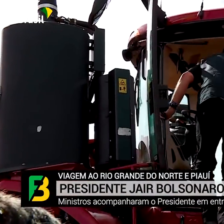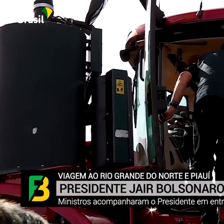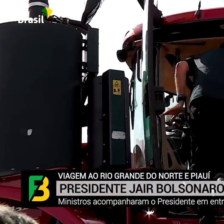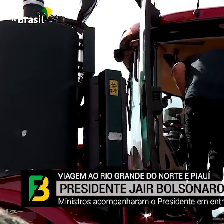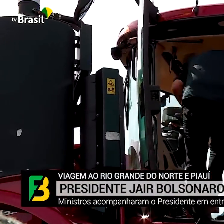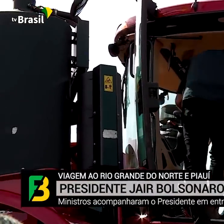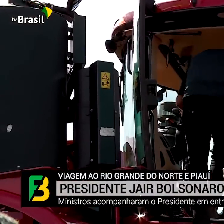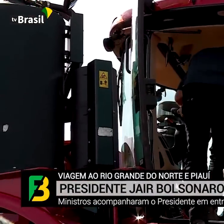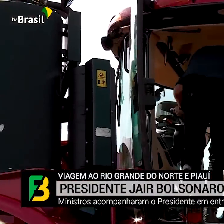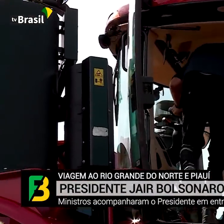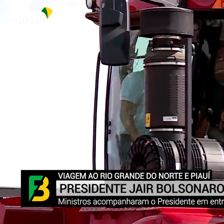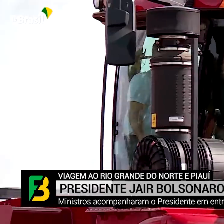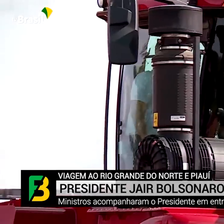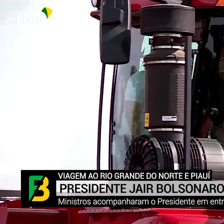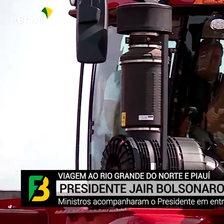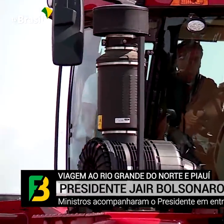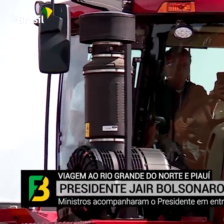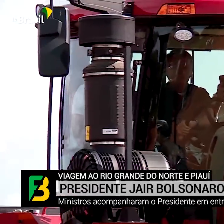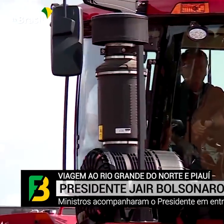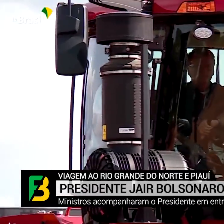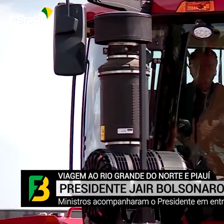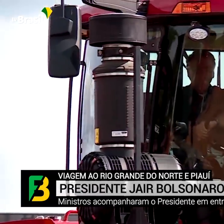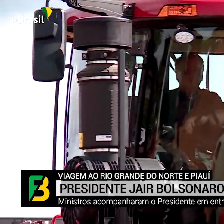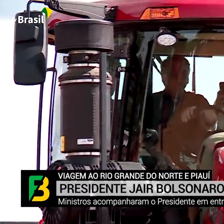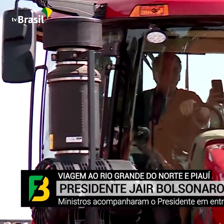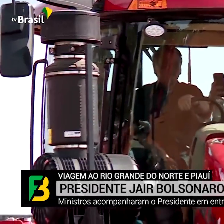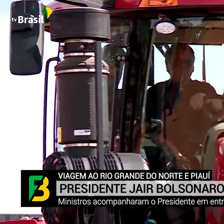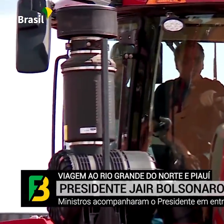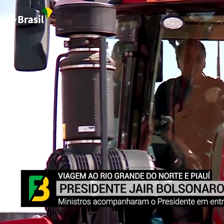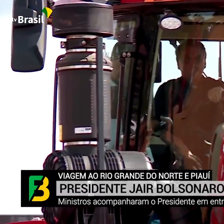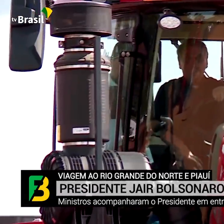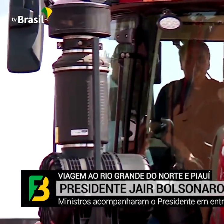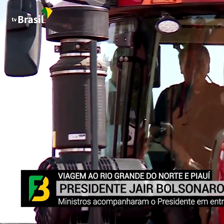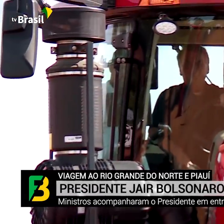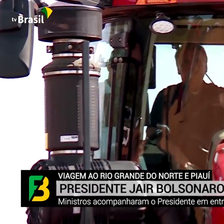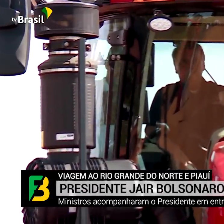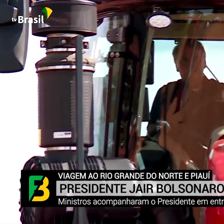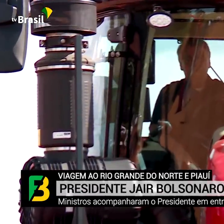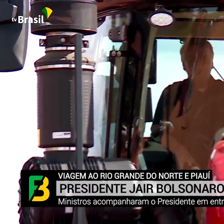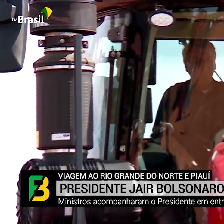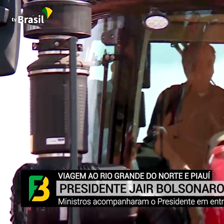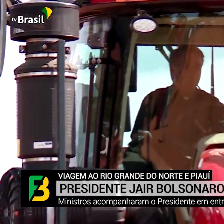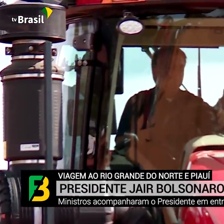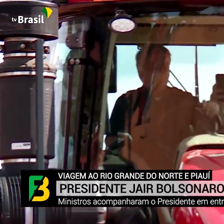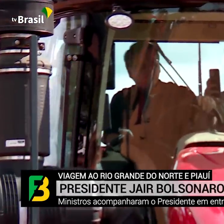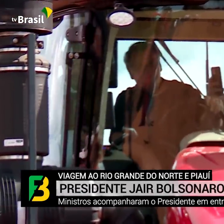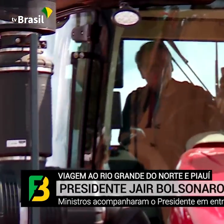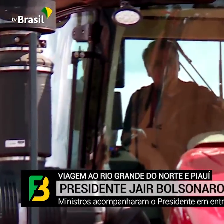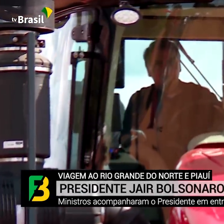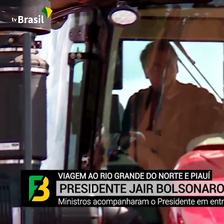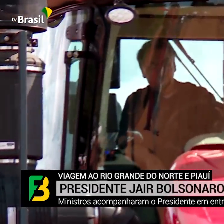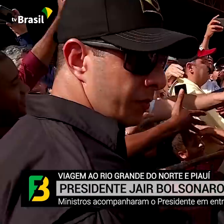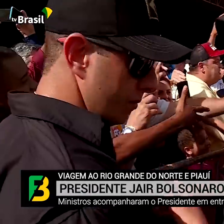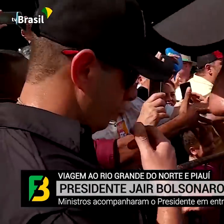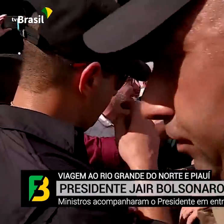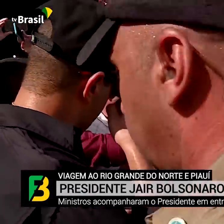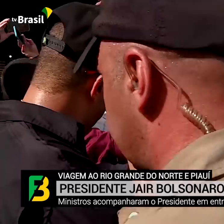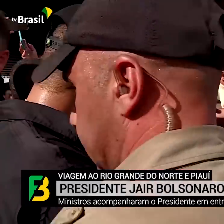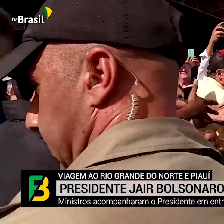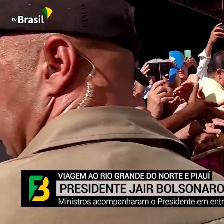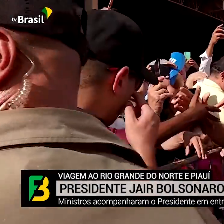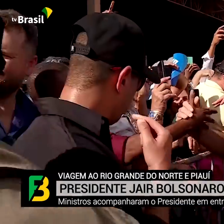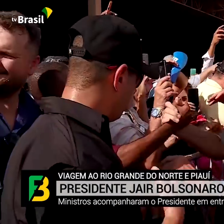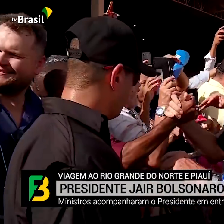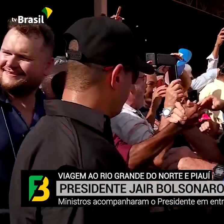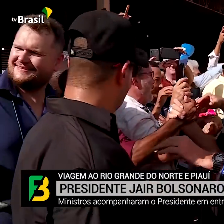onde participou de cerimônia alusiva à implantação do sistema de telefonia 5G em áreas rurais, além